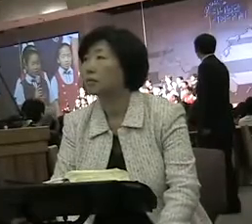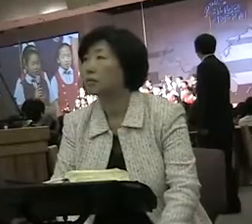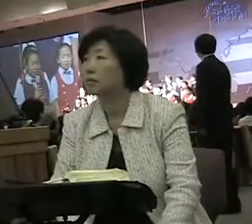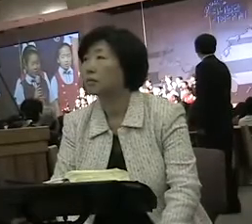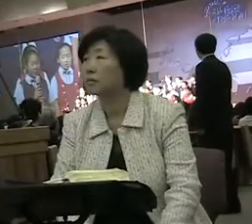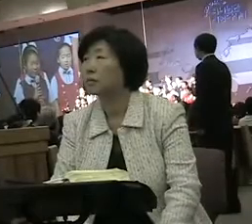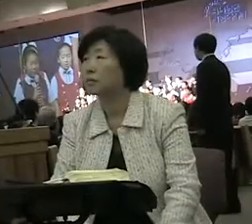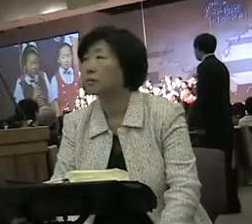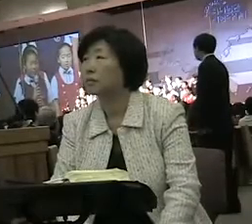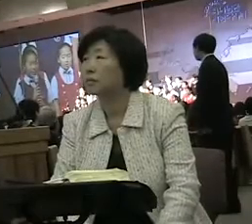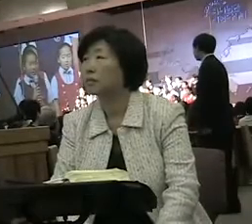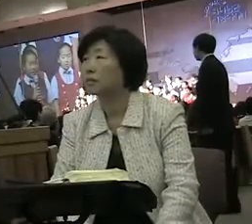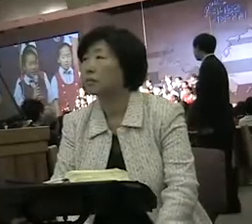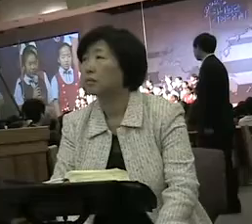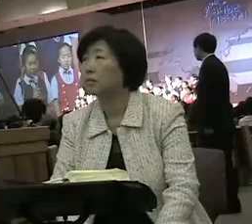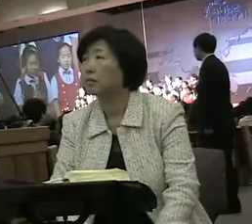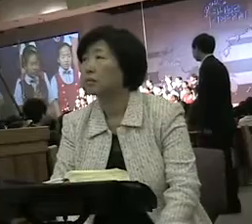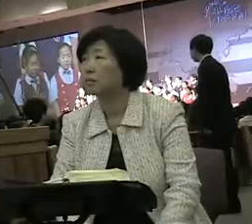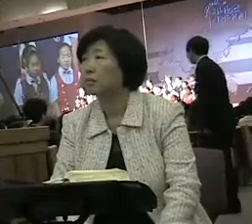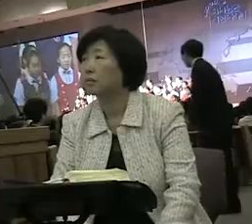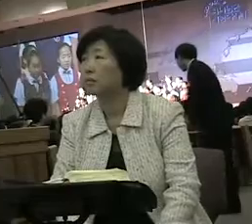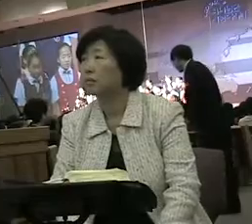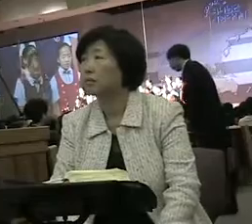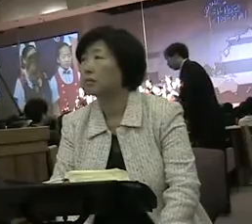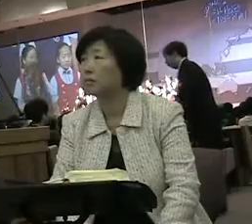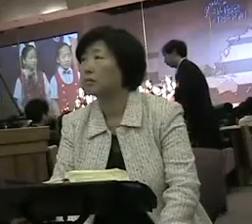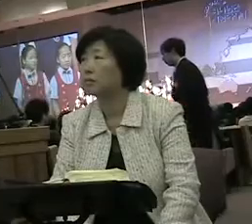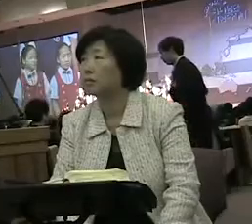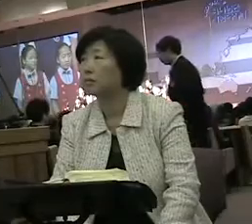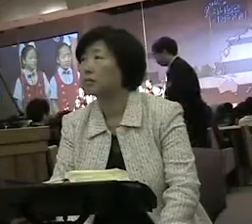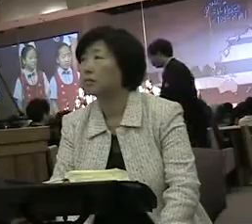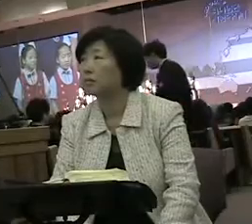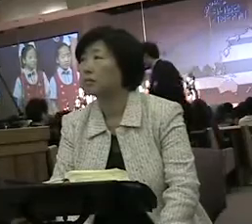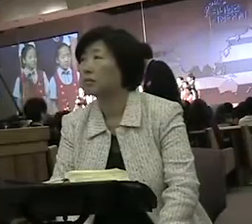Your king will make peace among the nations.